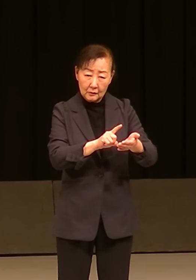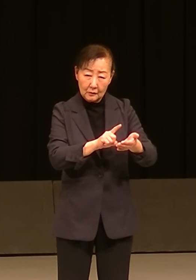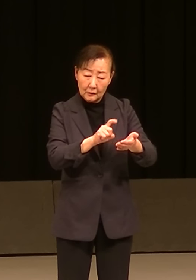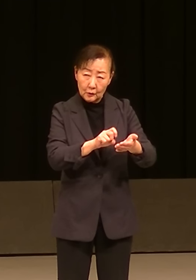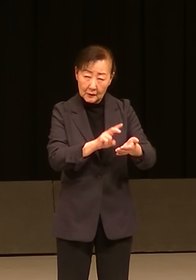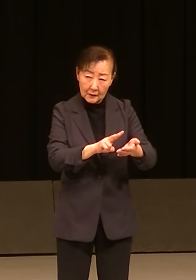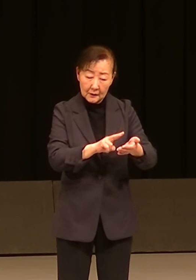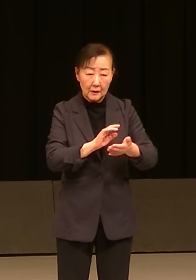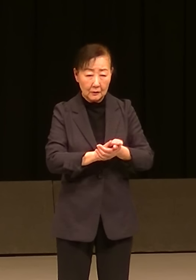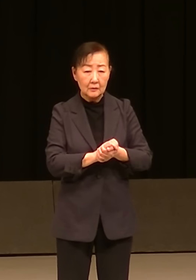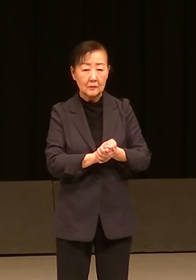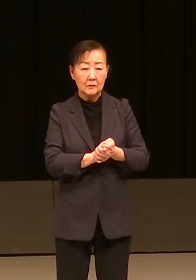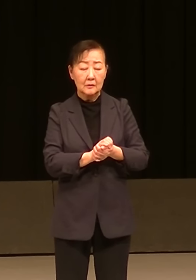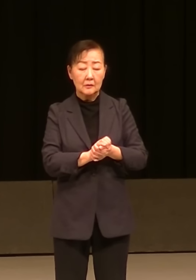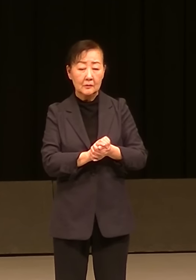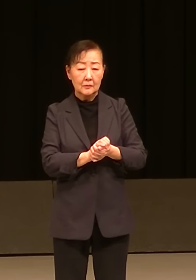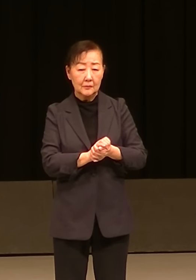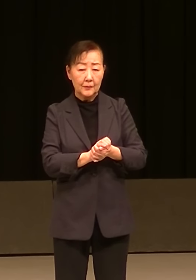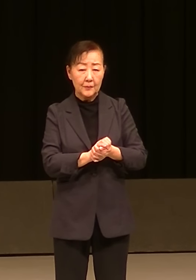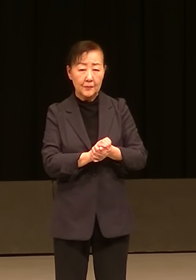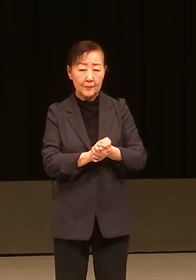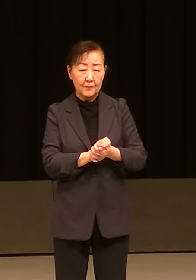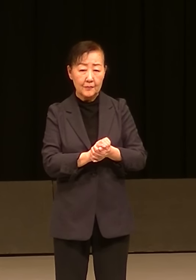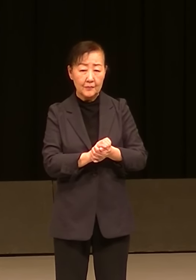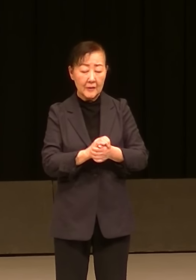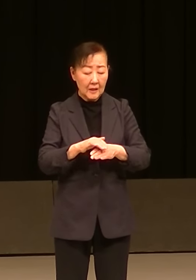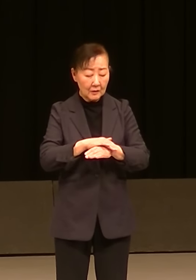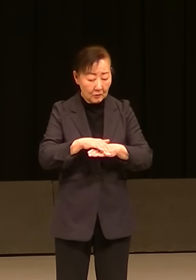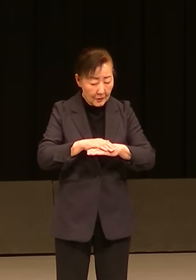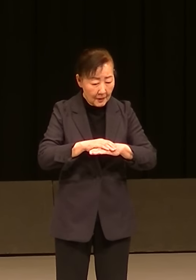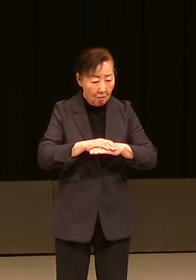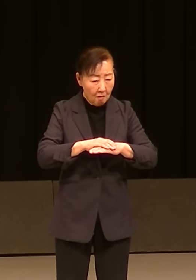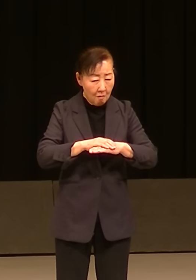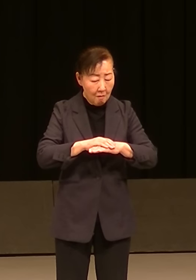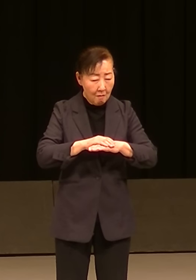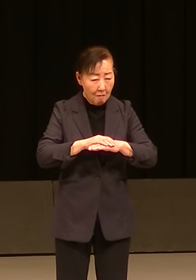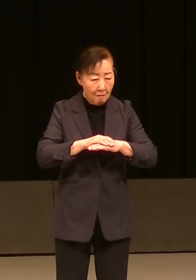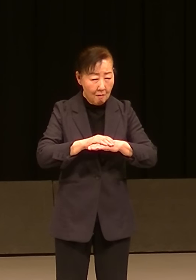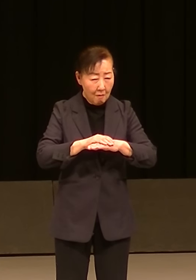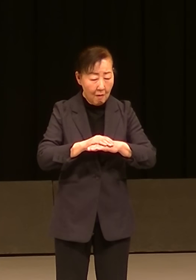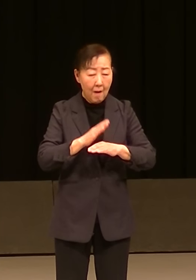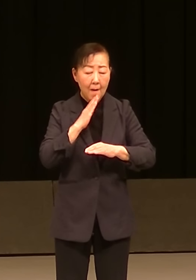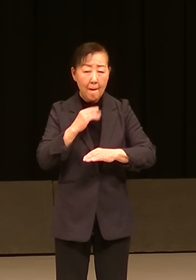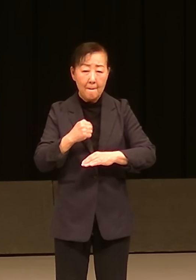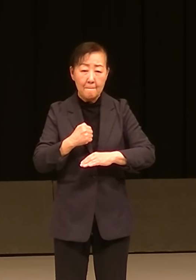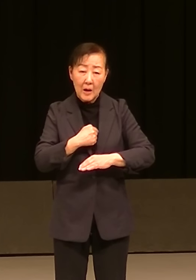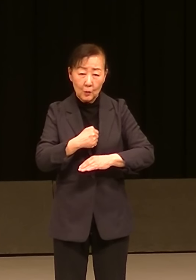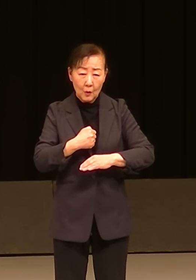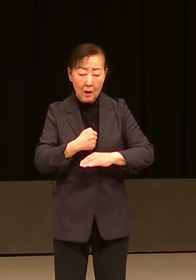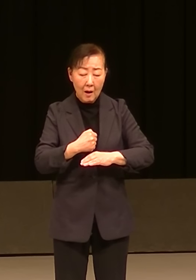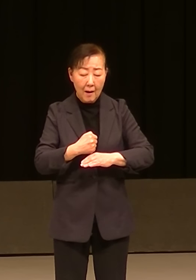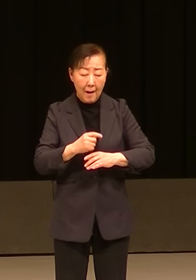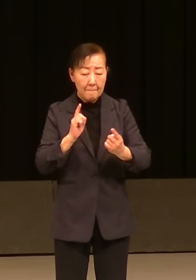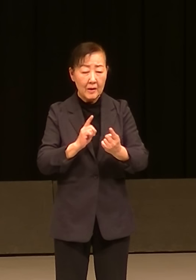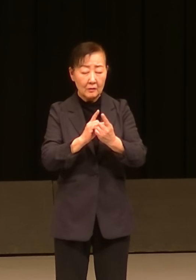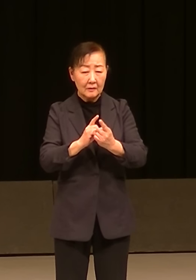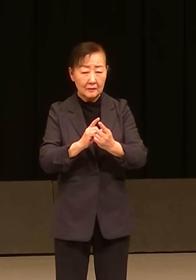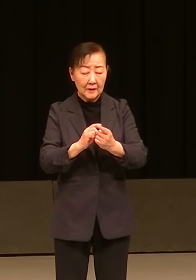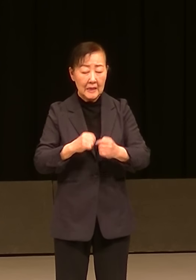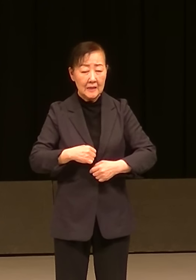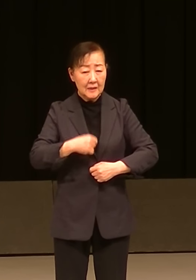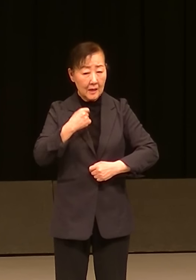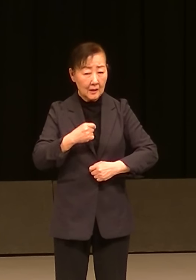11節、ね、というところで、慈しみと、誠は巡り合い、正義と平和は